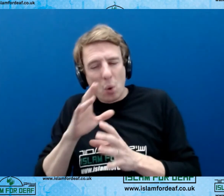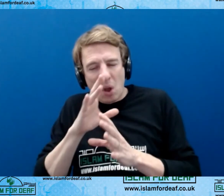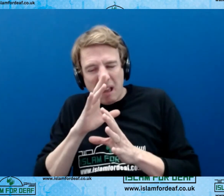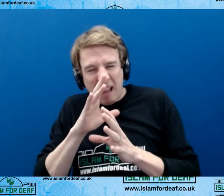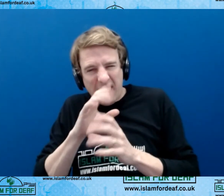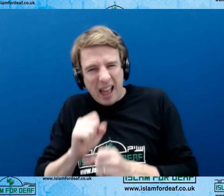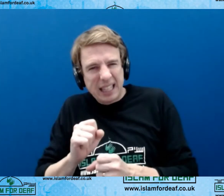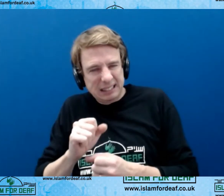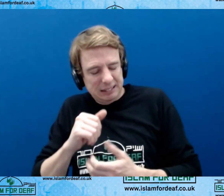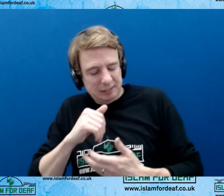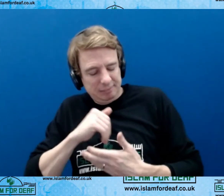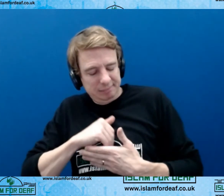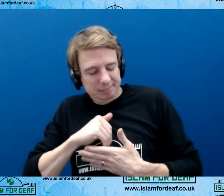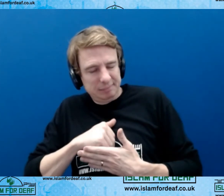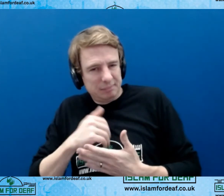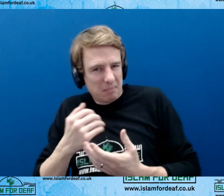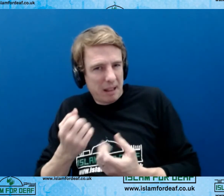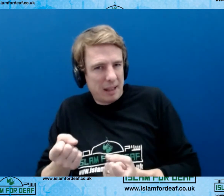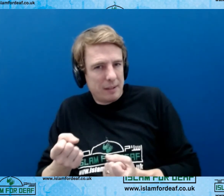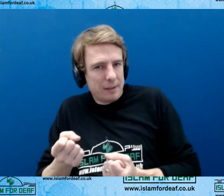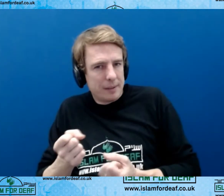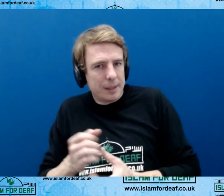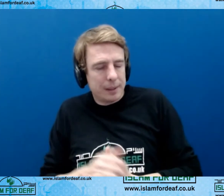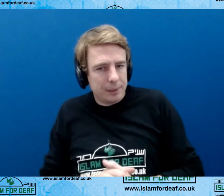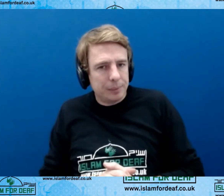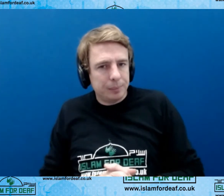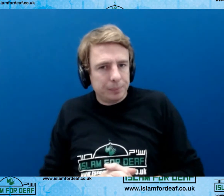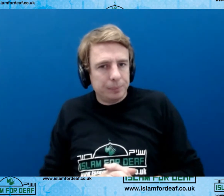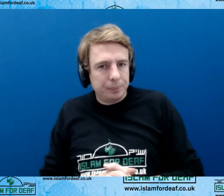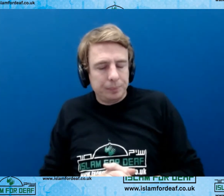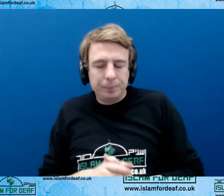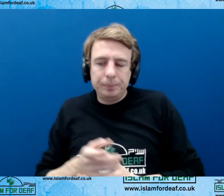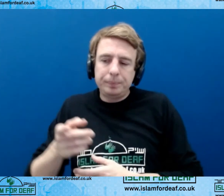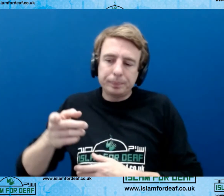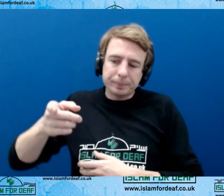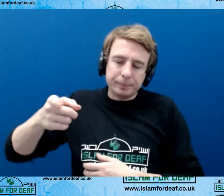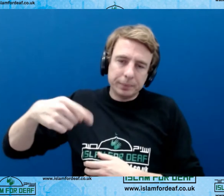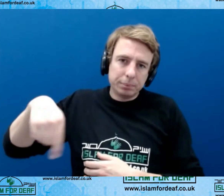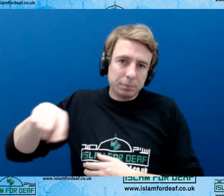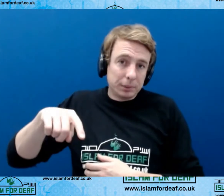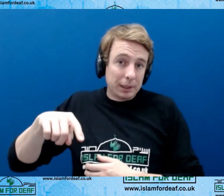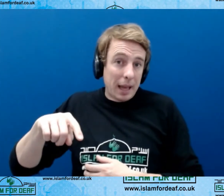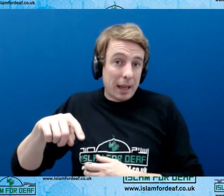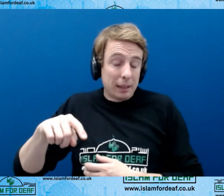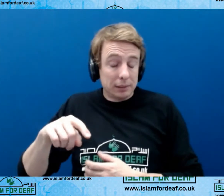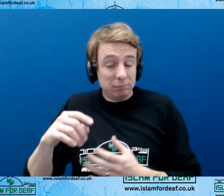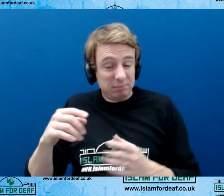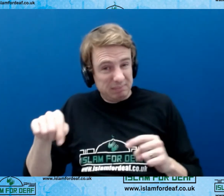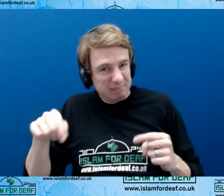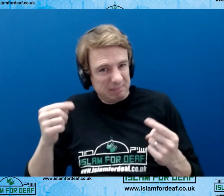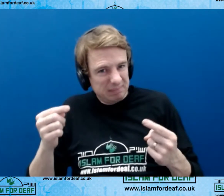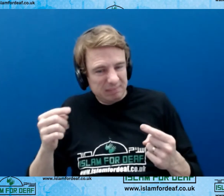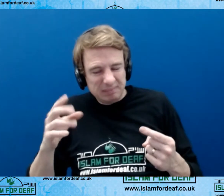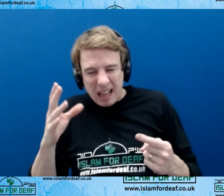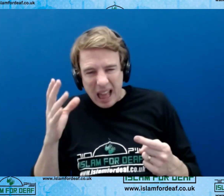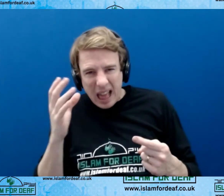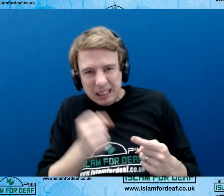مقطوع من كل خير. they are the one, or he is the one who will be cut off.